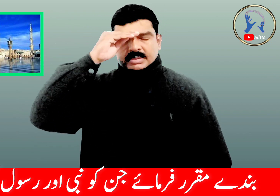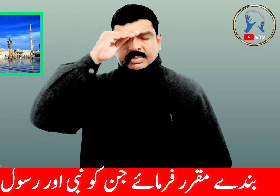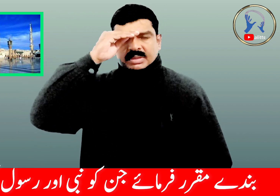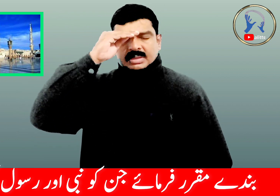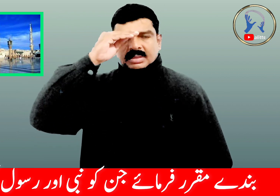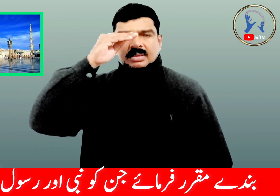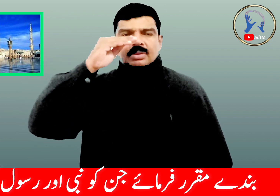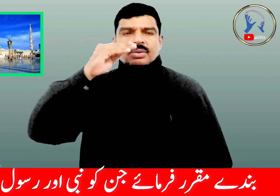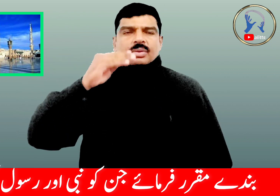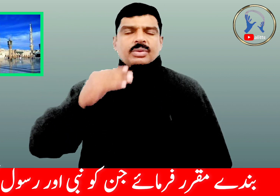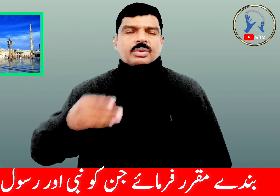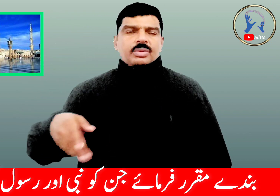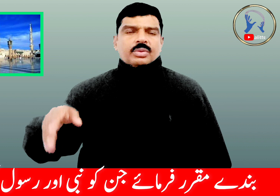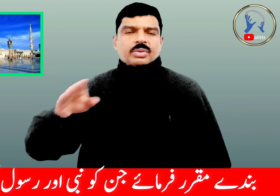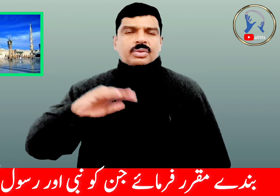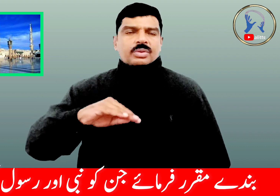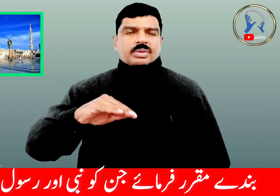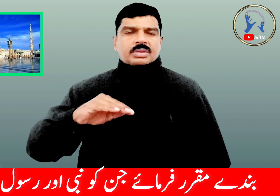نبی اور